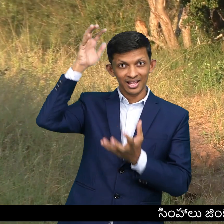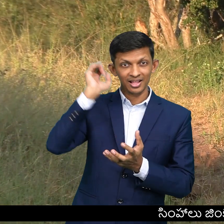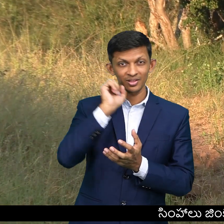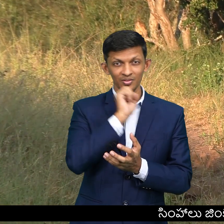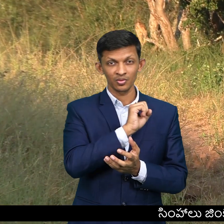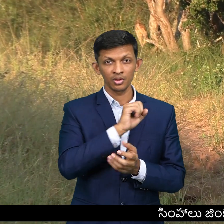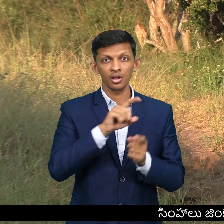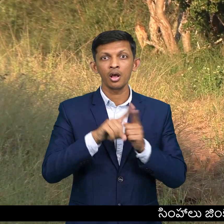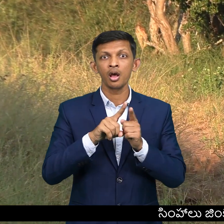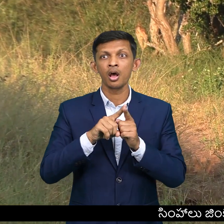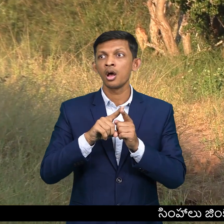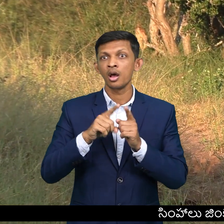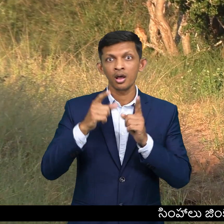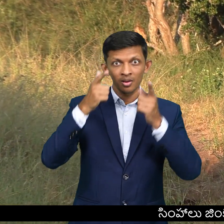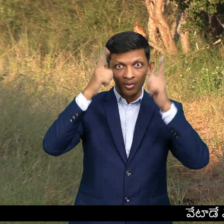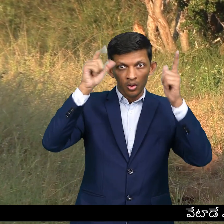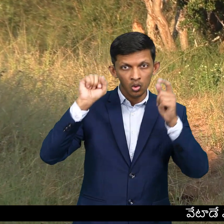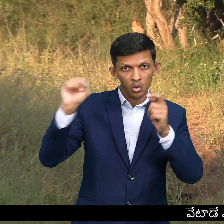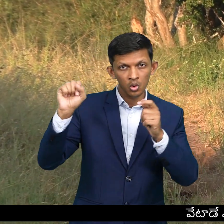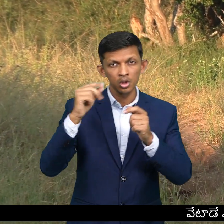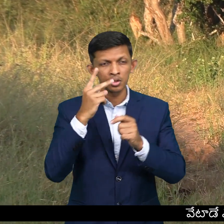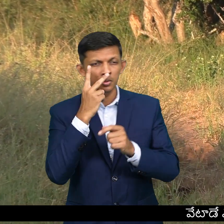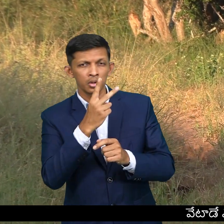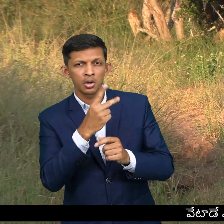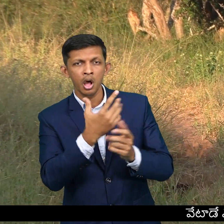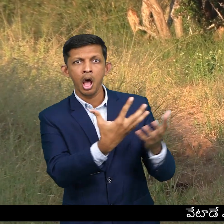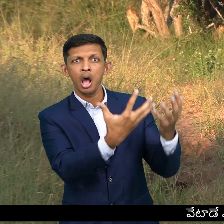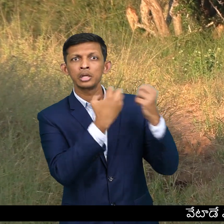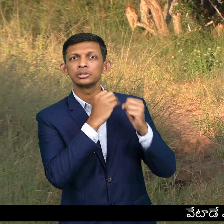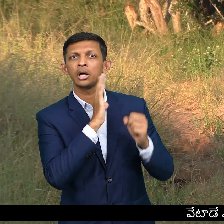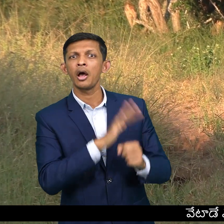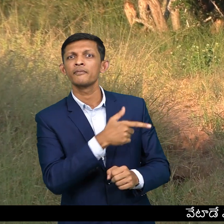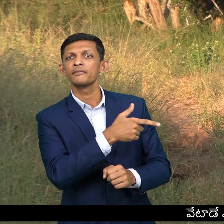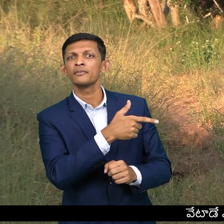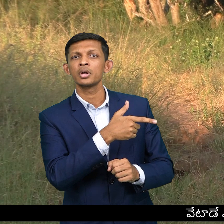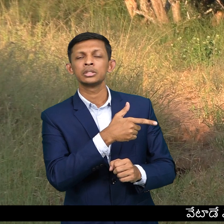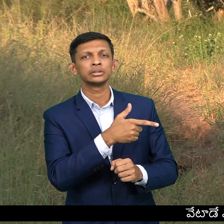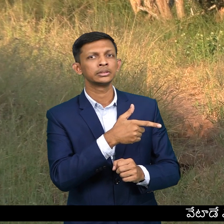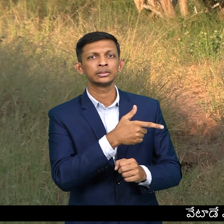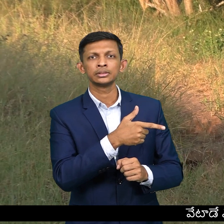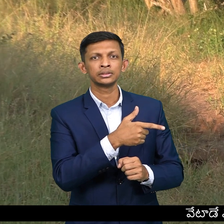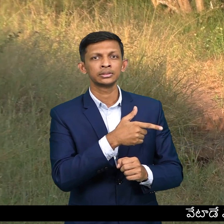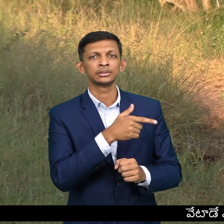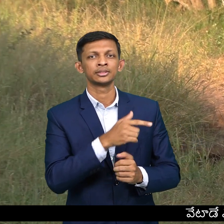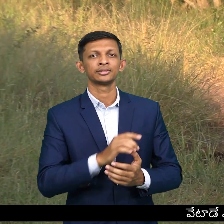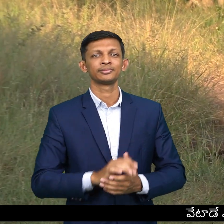సింహాలు, జింక వంటి జంతువులను వేటాడే మాంసాహారులు.